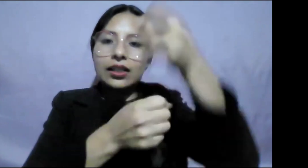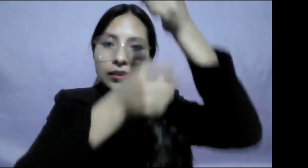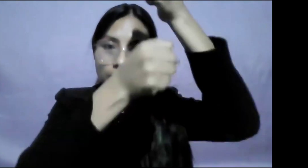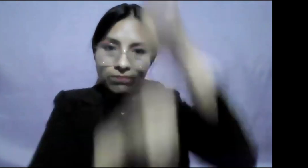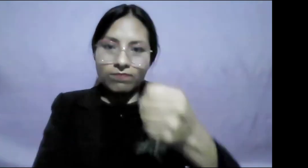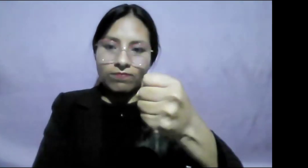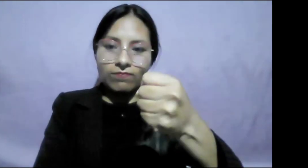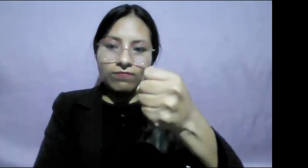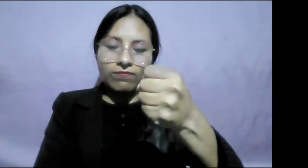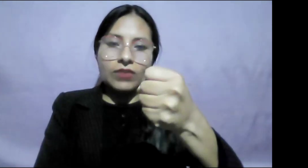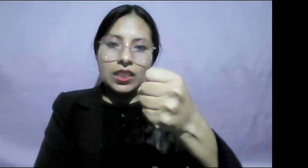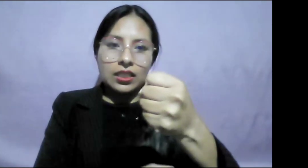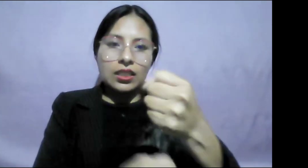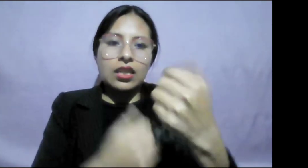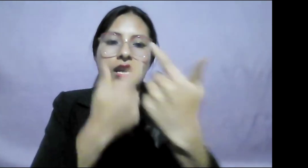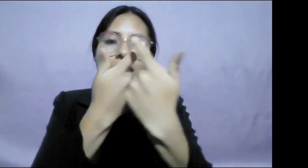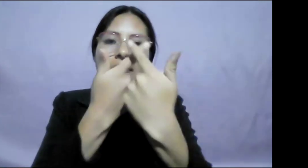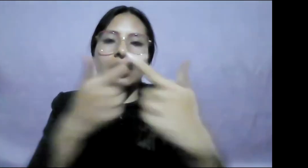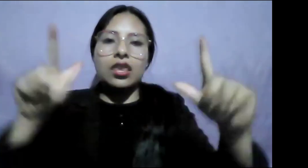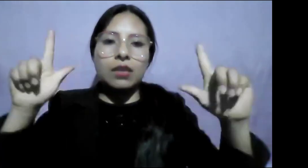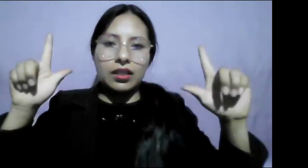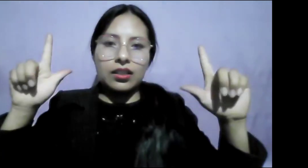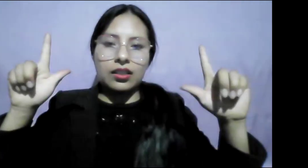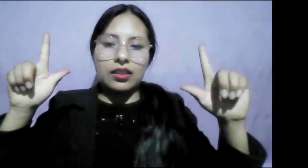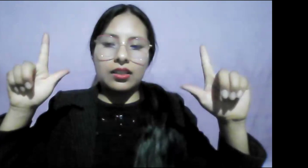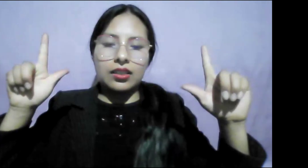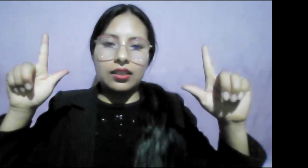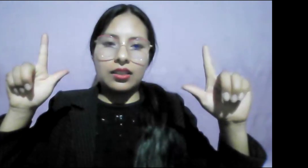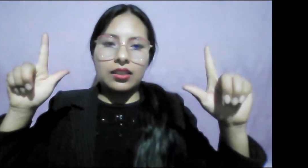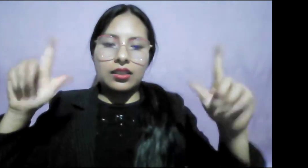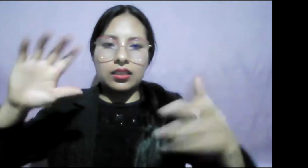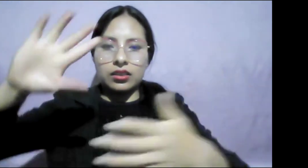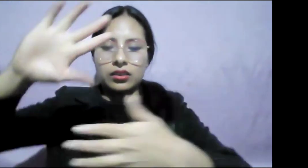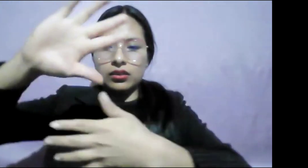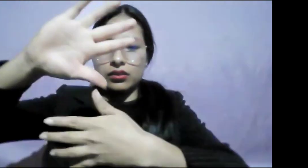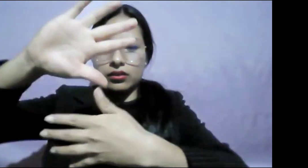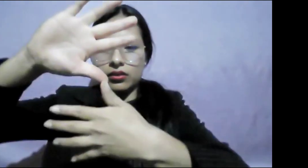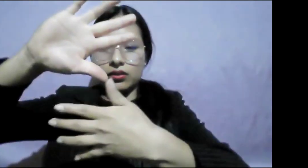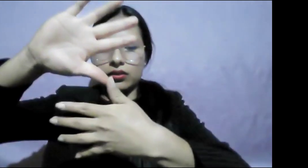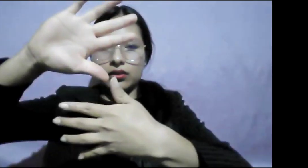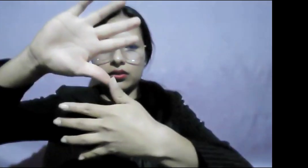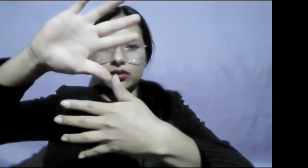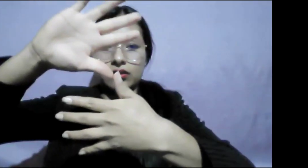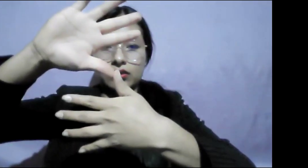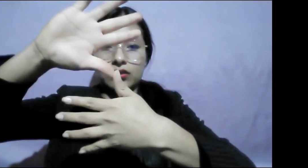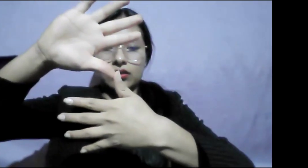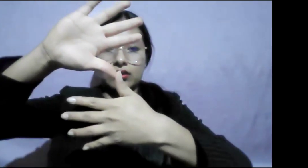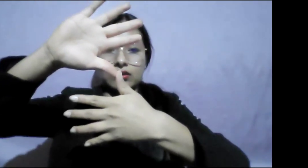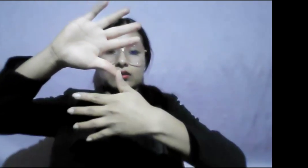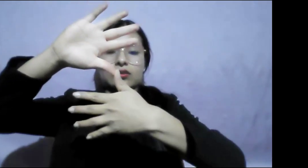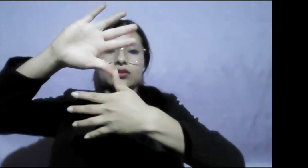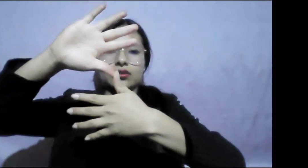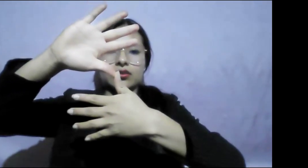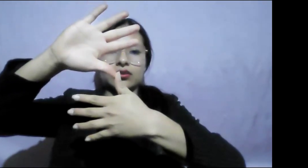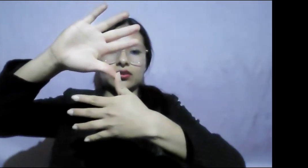del Independencia la ciudad de ayacucho no es cuna de la